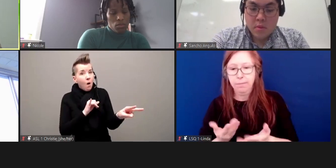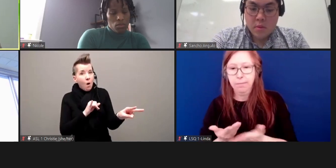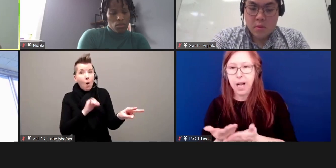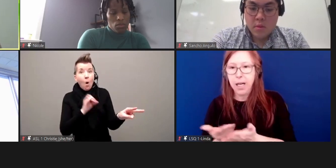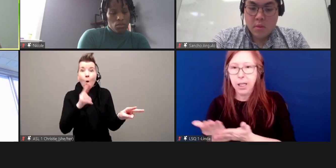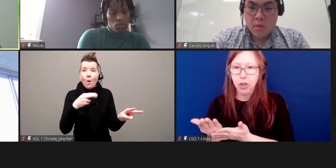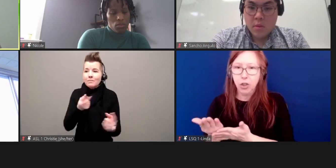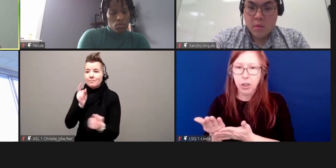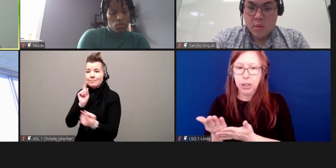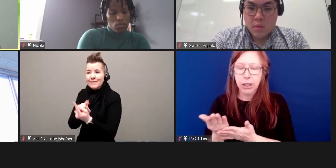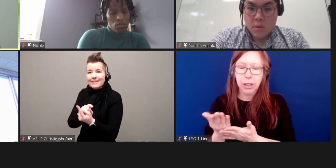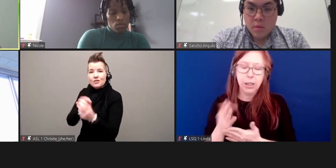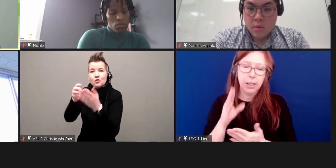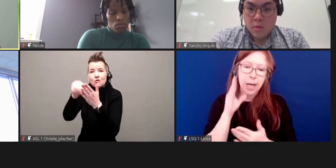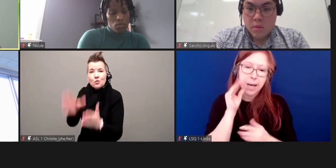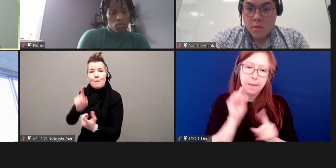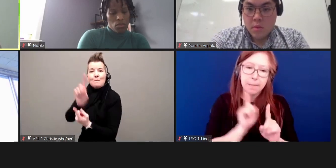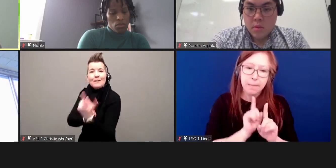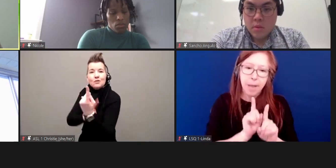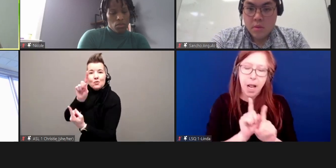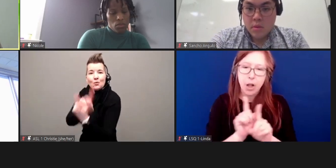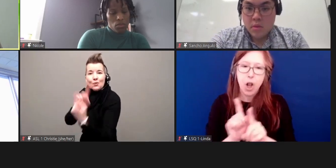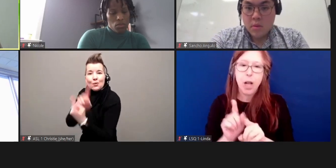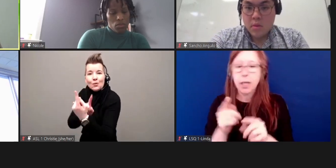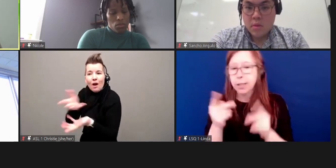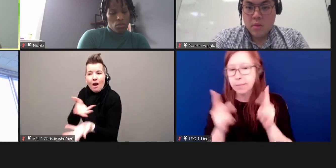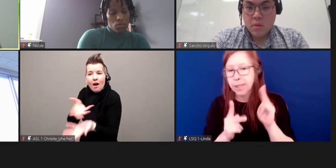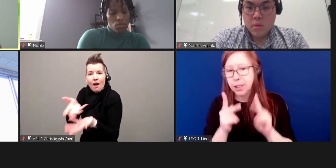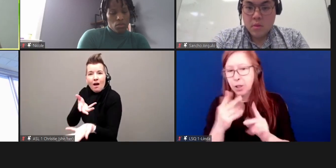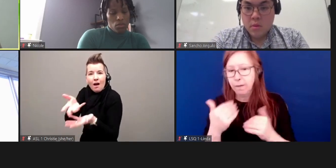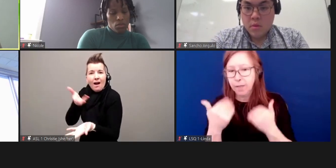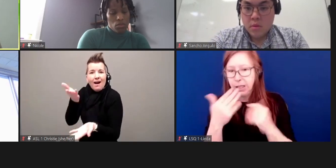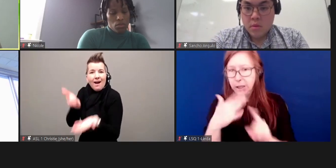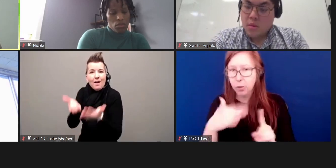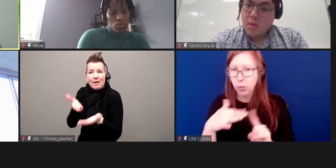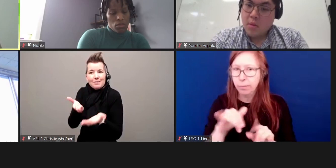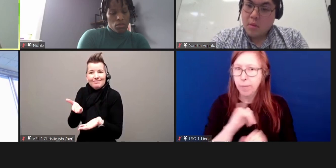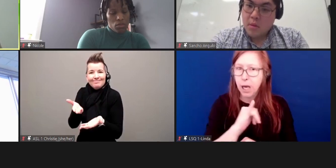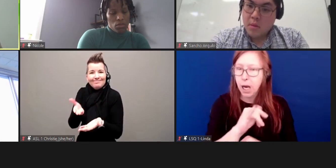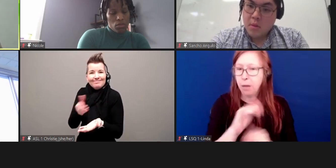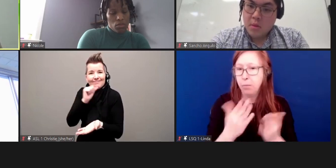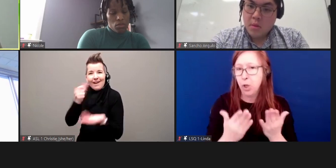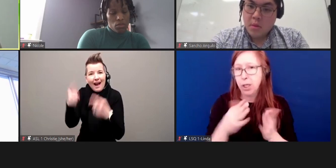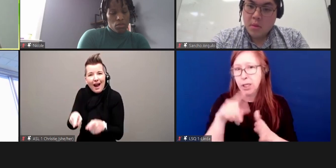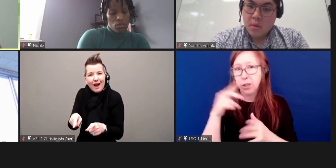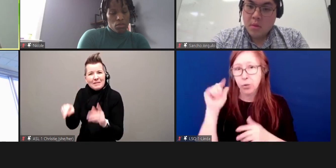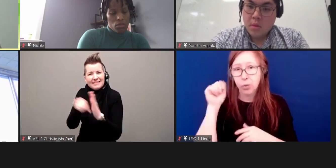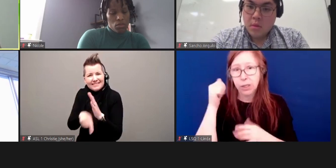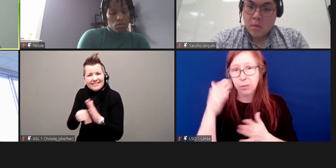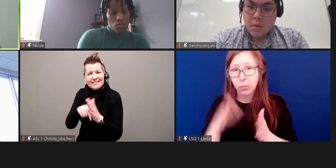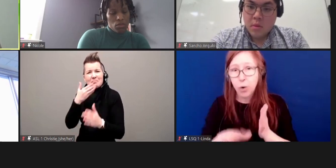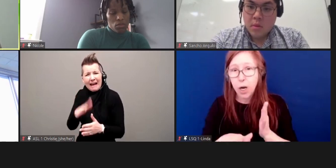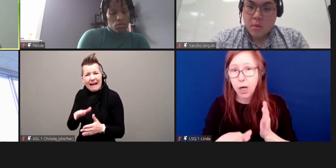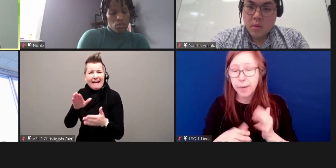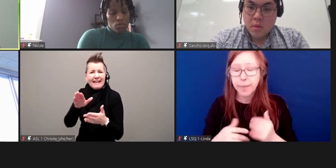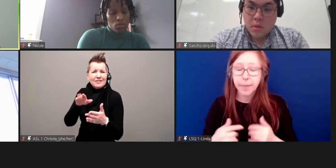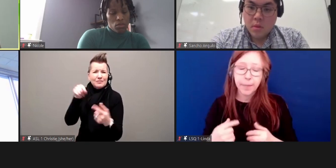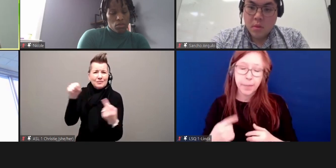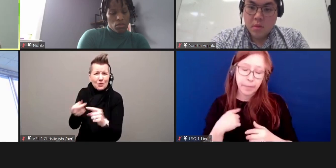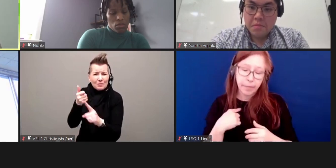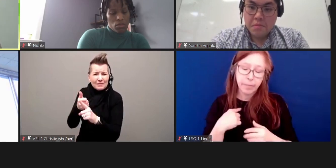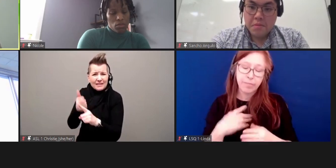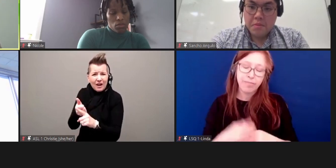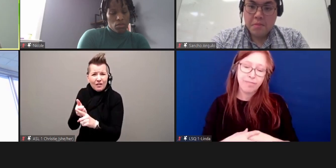peut-être mentorer quelqu'un dans cette situation, bien peut-être il y aurait moins de suicides. Donc, je suis passée à